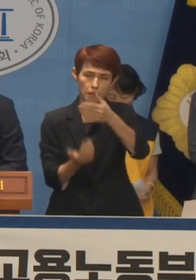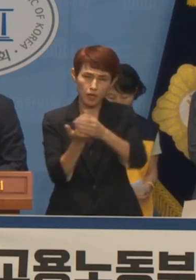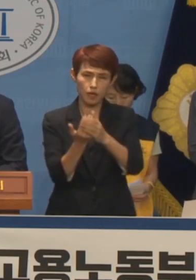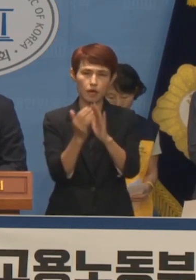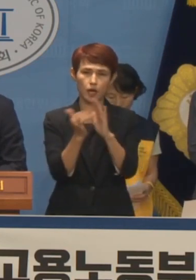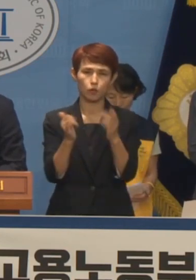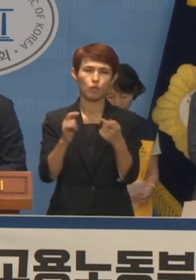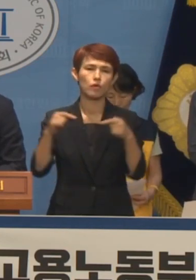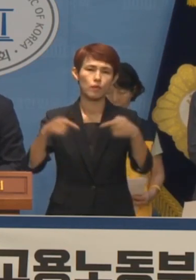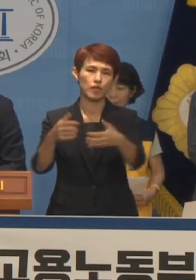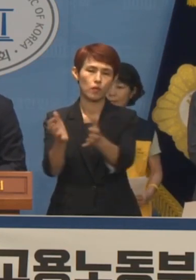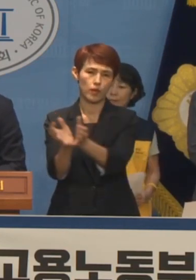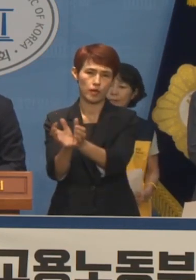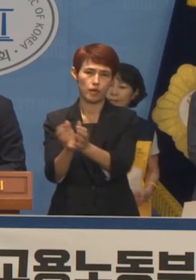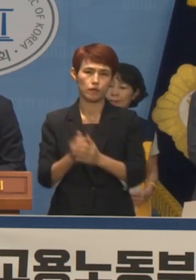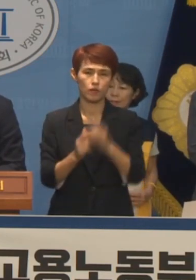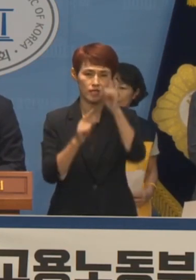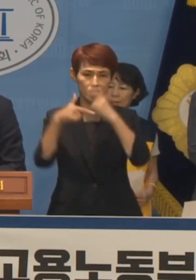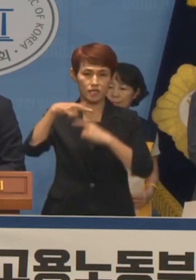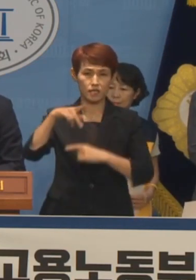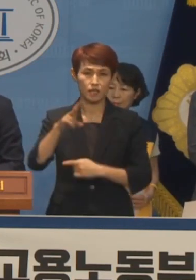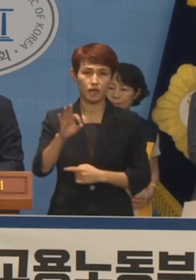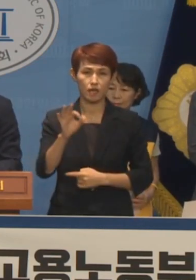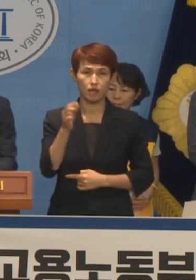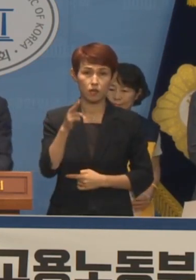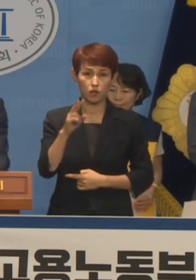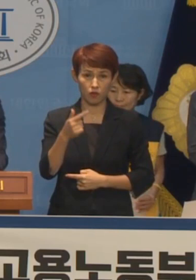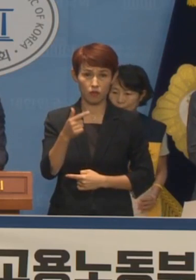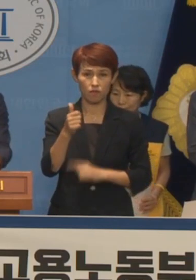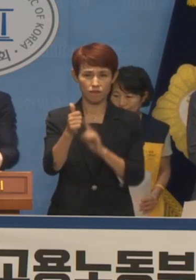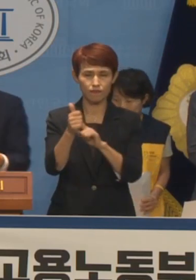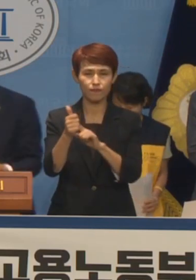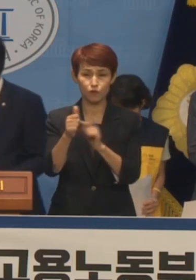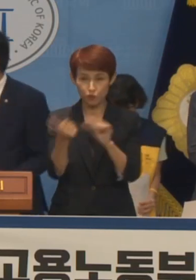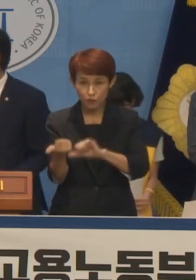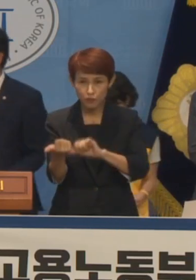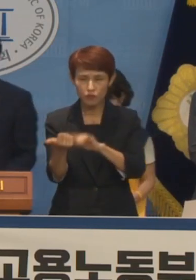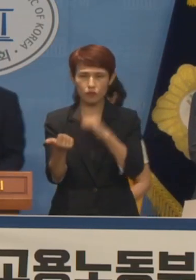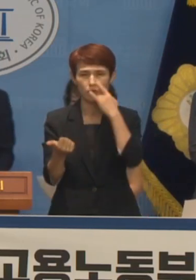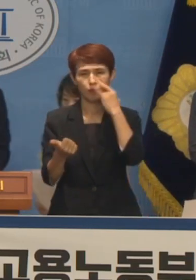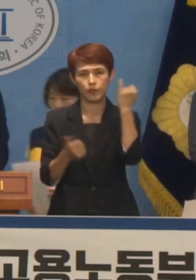가족협의회이시고 이창현 군 어머니 최순환님 모시고 발언 듣겠습니다.